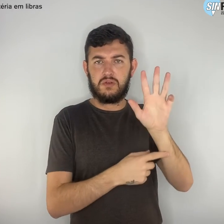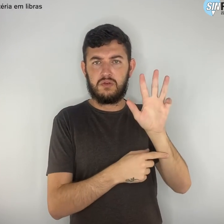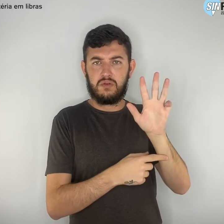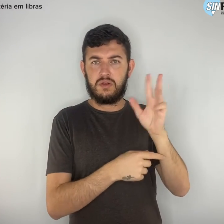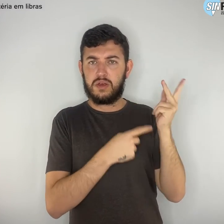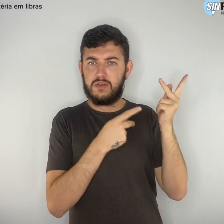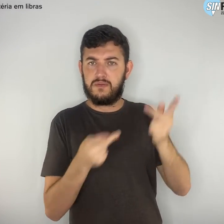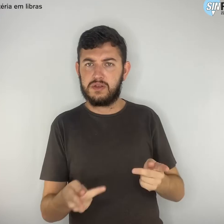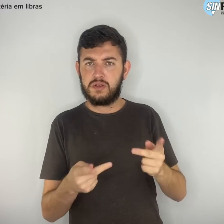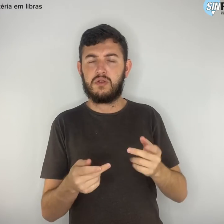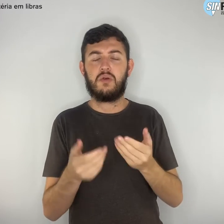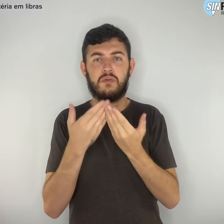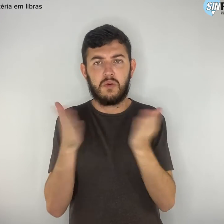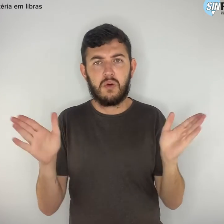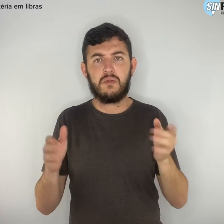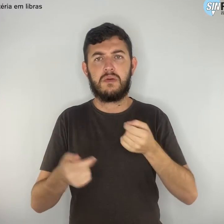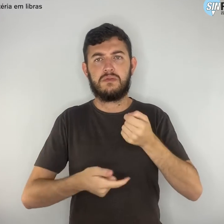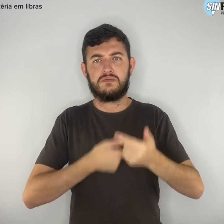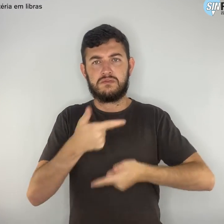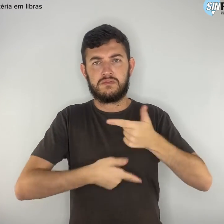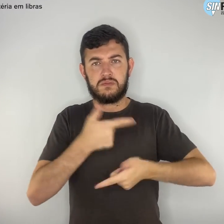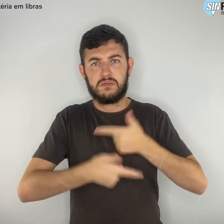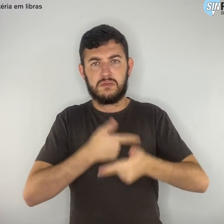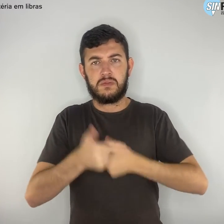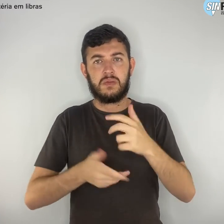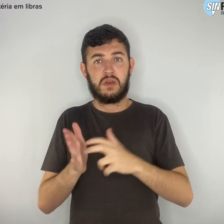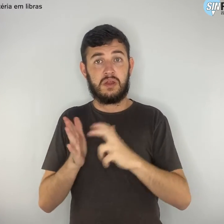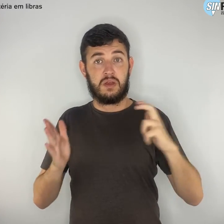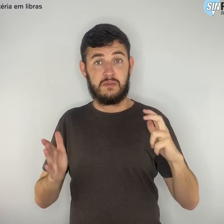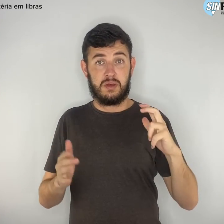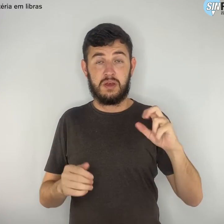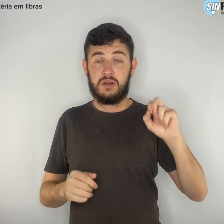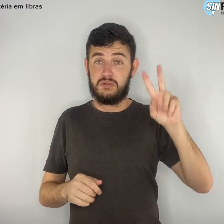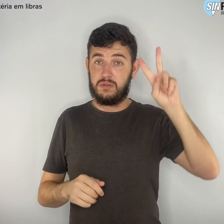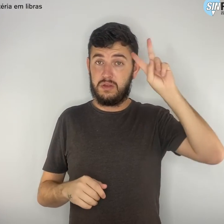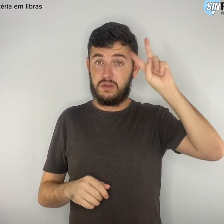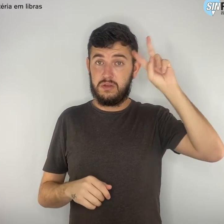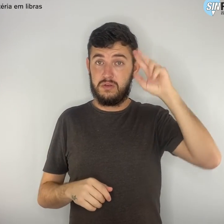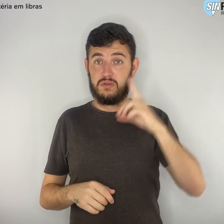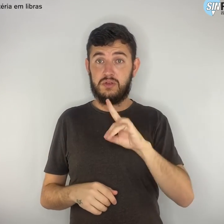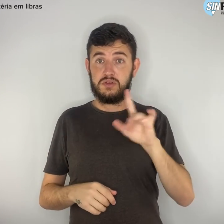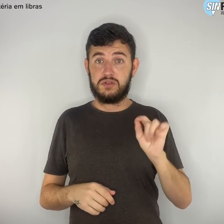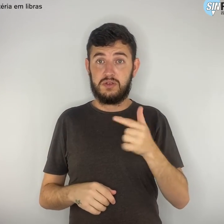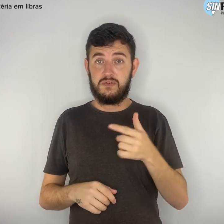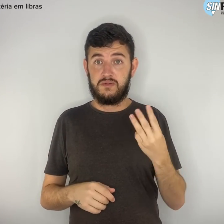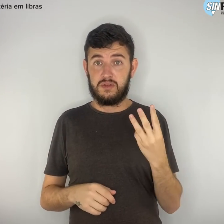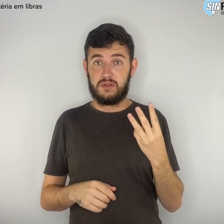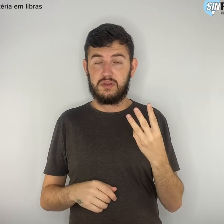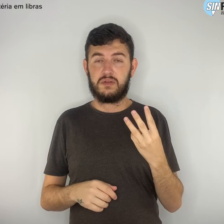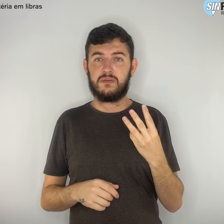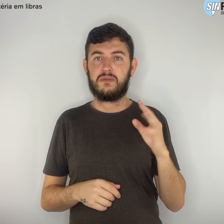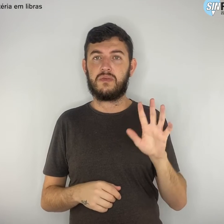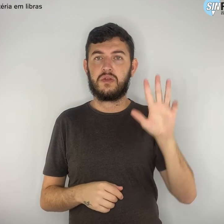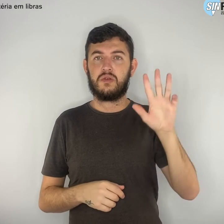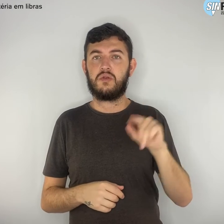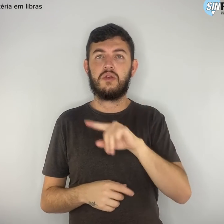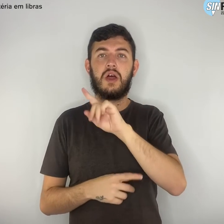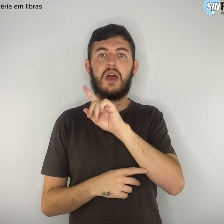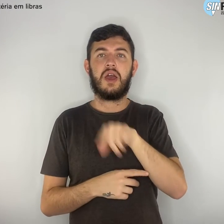a agir. Na manhã desta segunda-feira, 23, Lula exonerou 10 pessoas